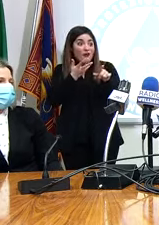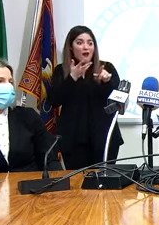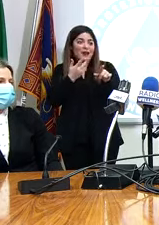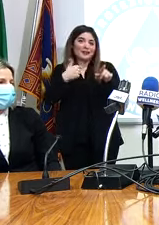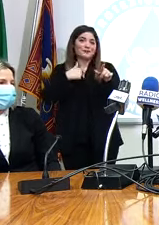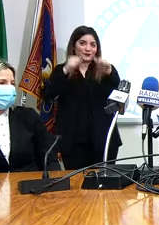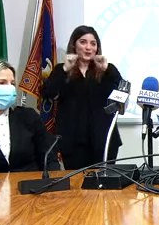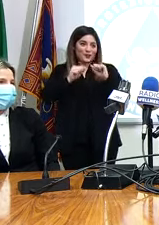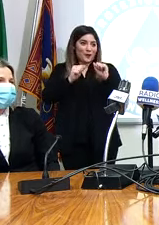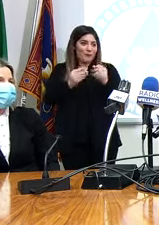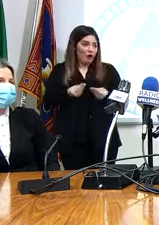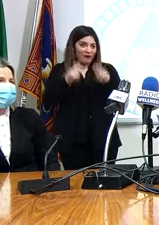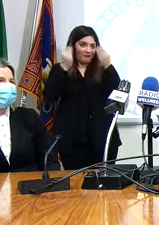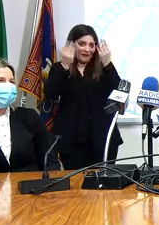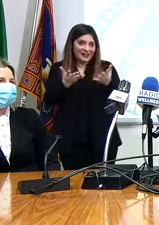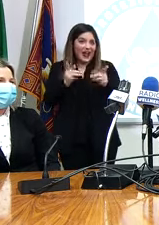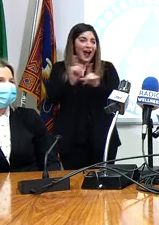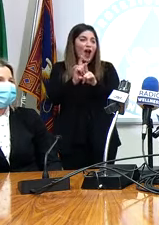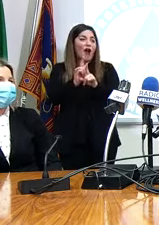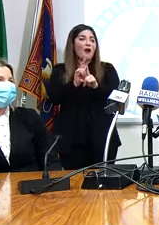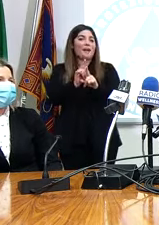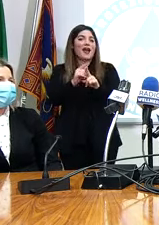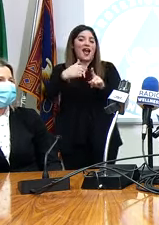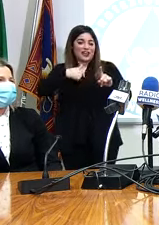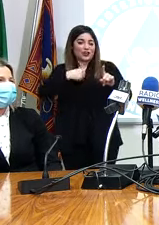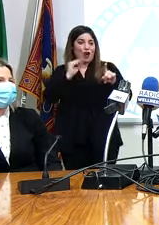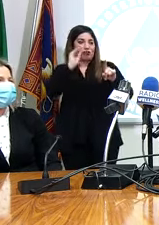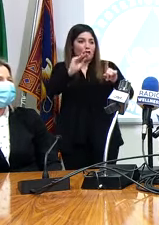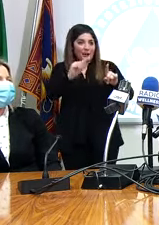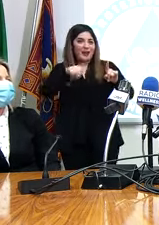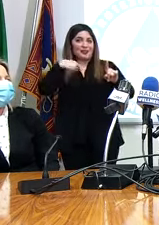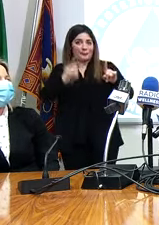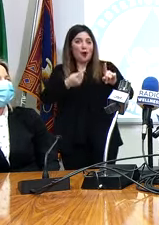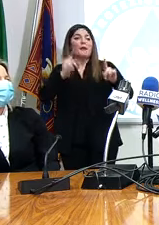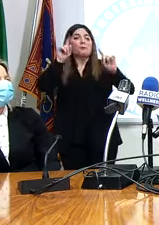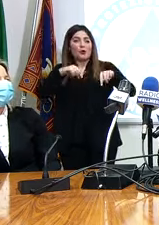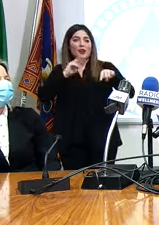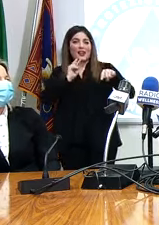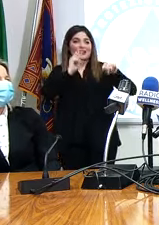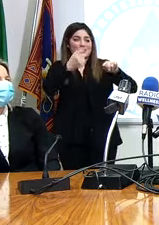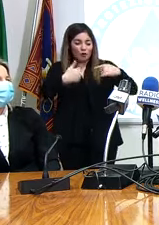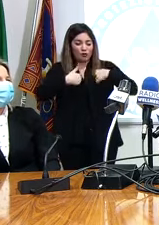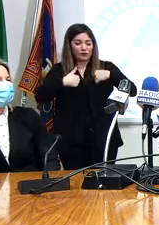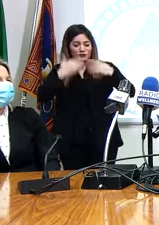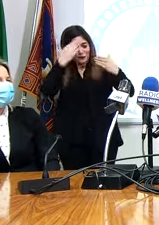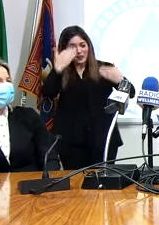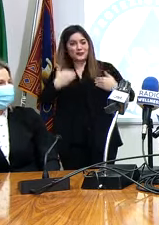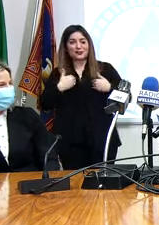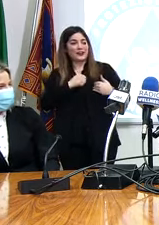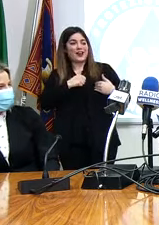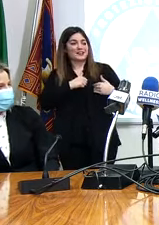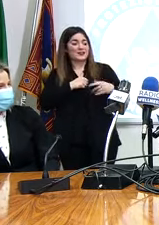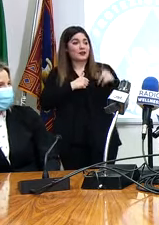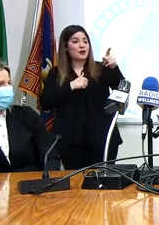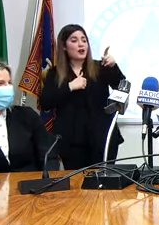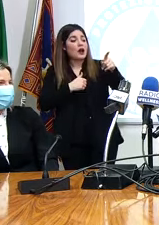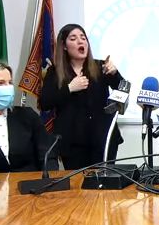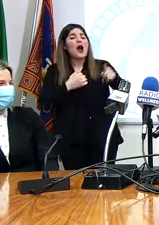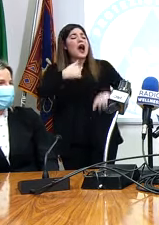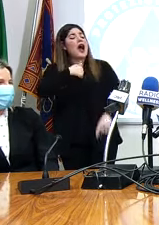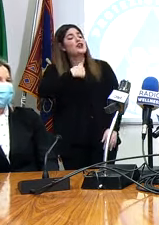modo, noi in temiamo, modo che voi scegliete. Noi temiamo l'esame più che la lezione.